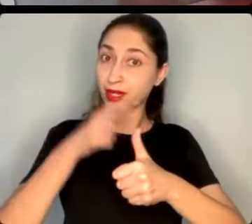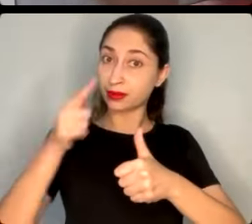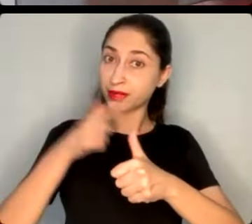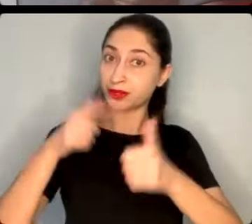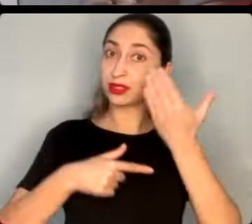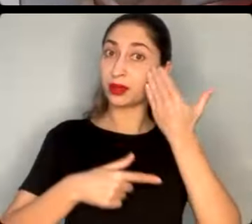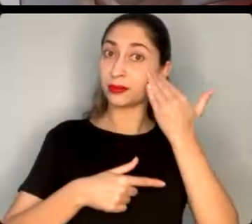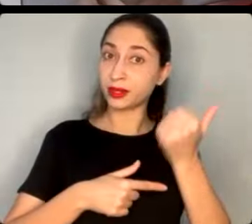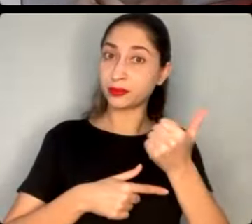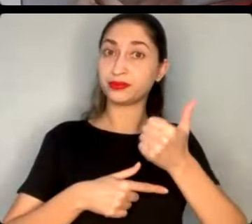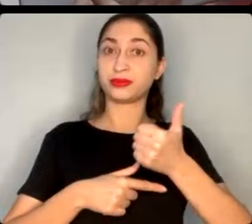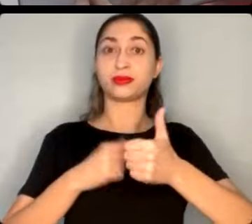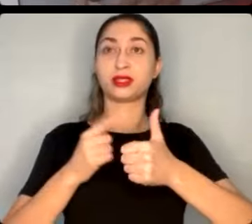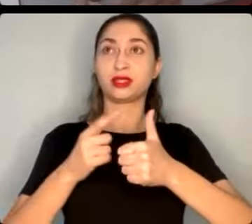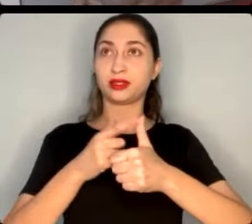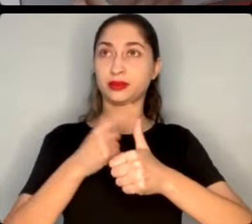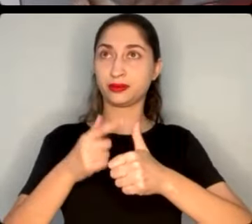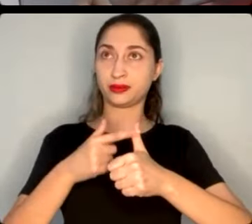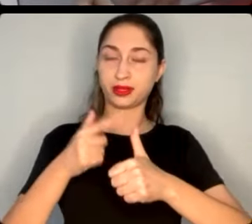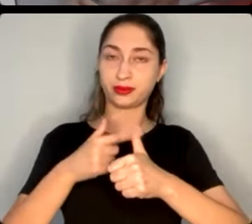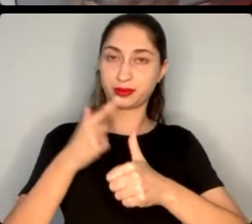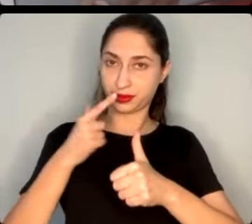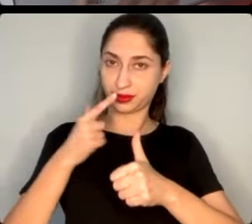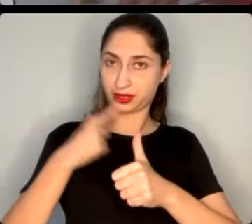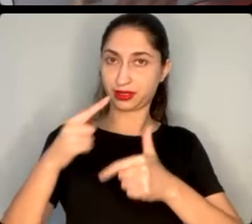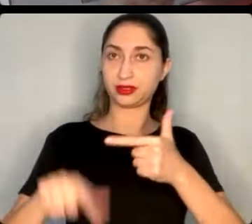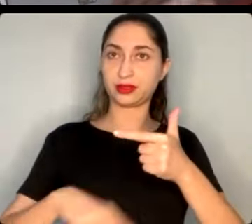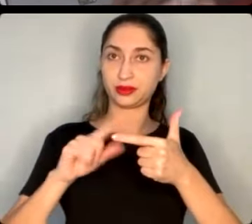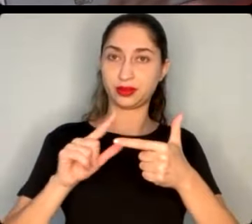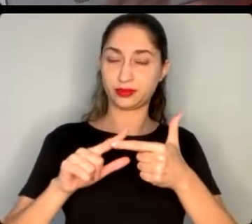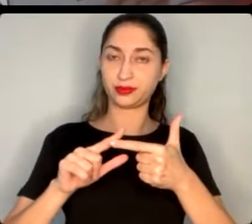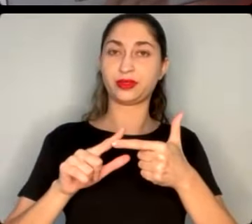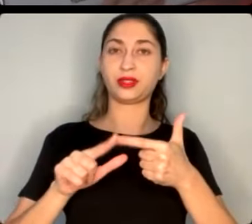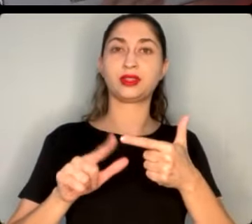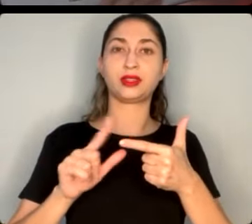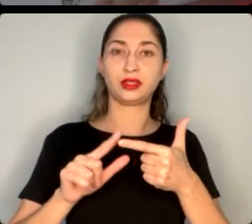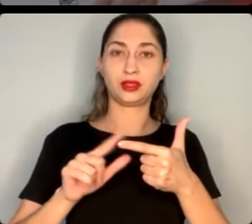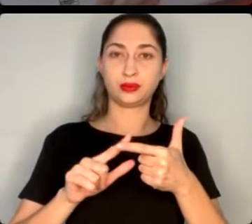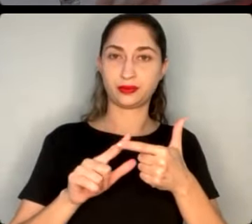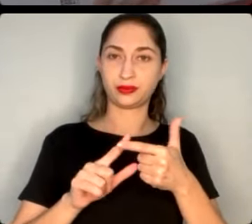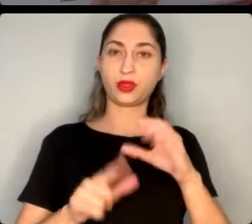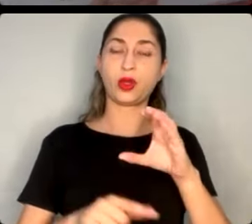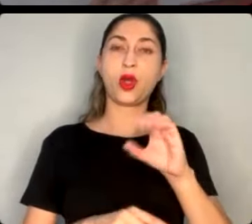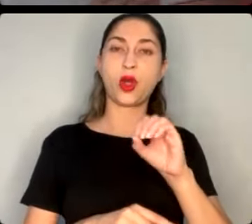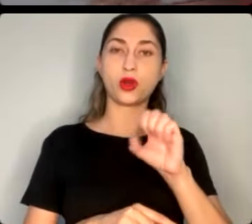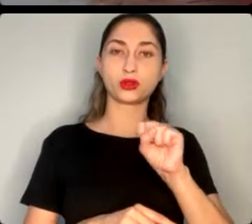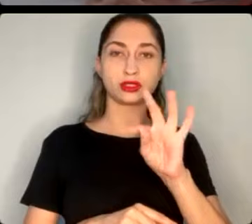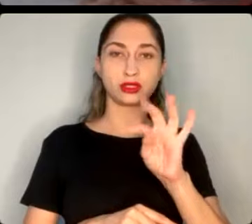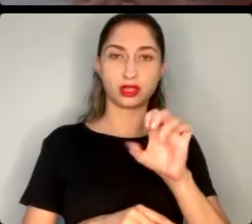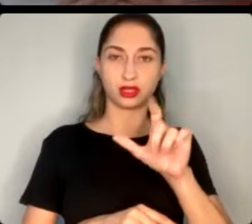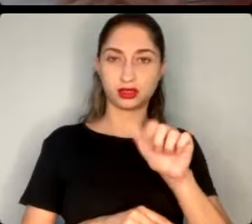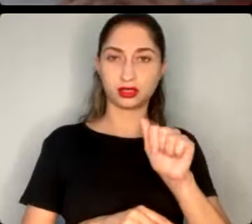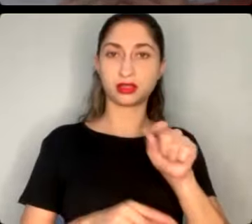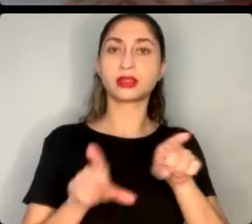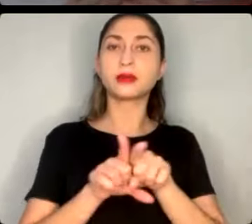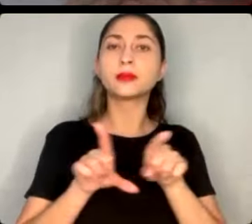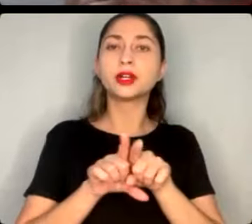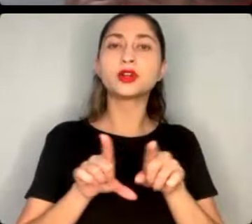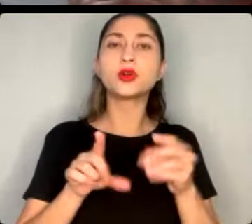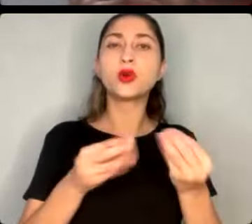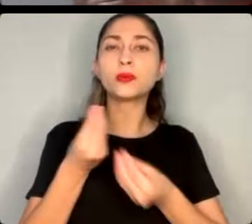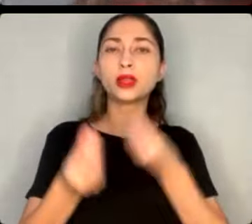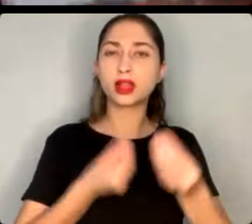costela, depois abaixo a 10ª, lá na base da caixa torácica, e as flutuantes. Então, é